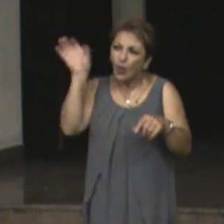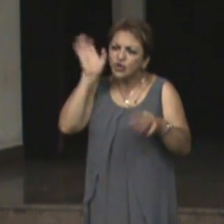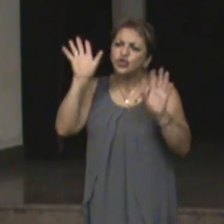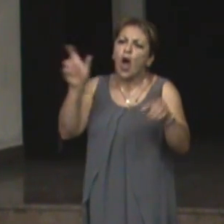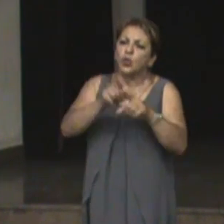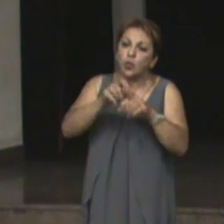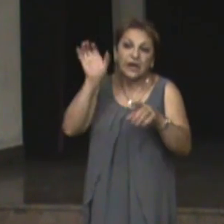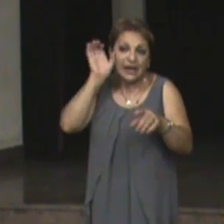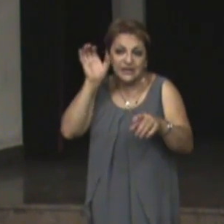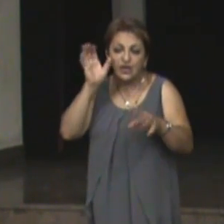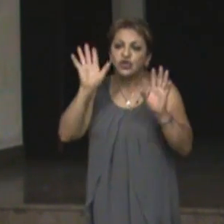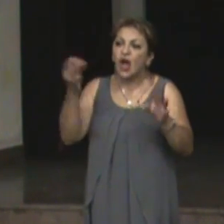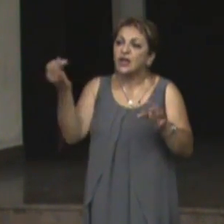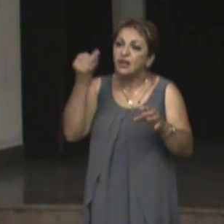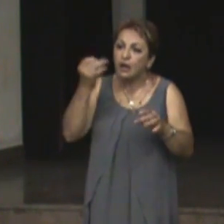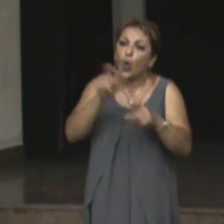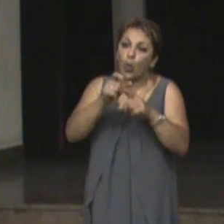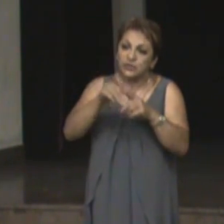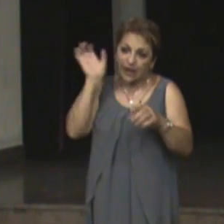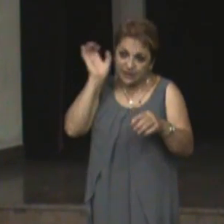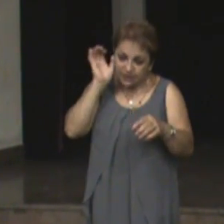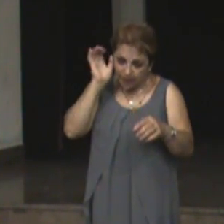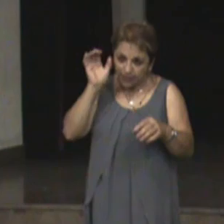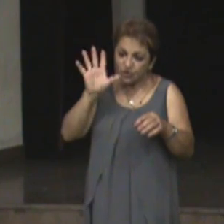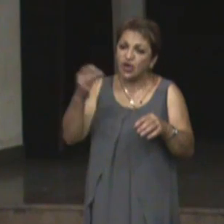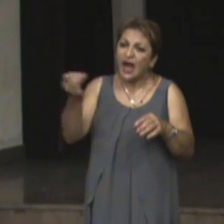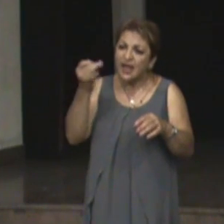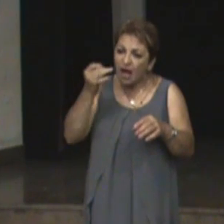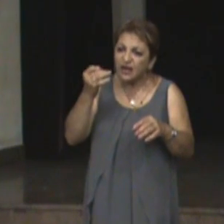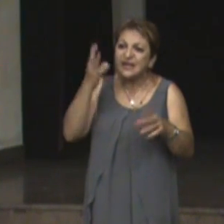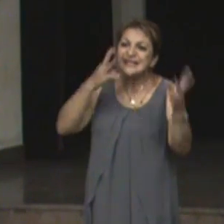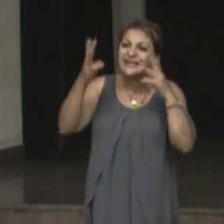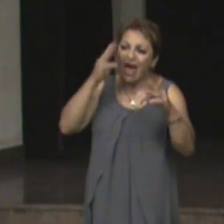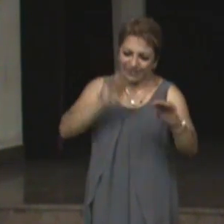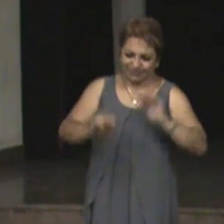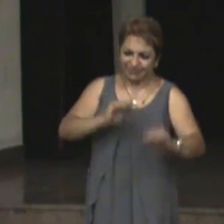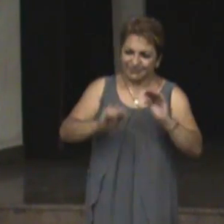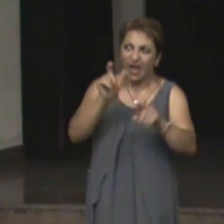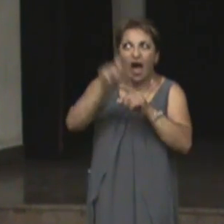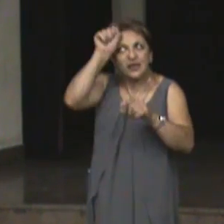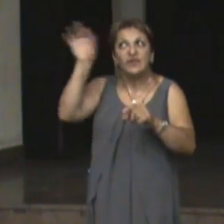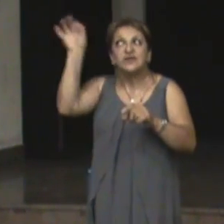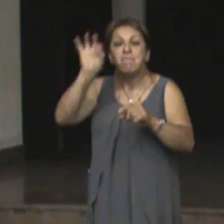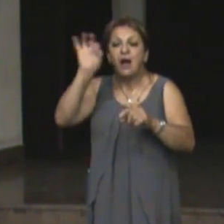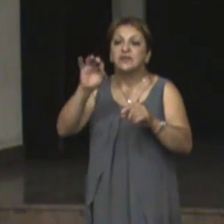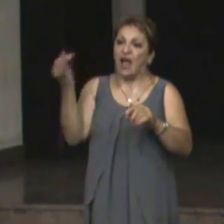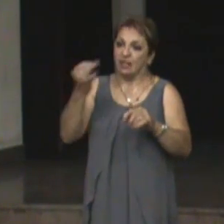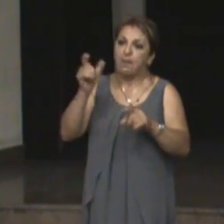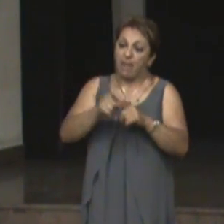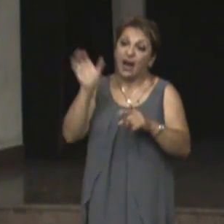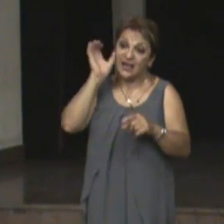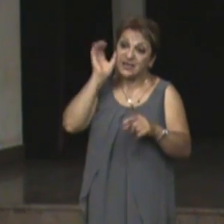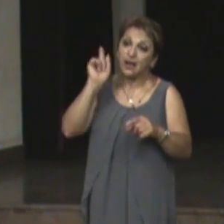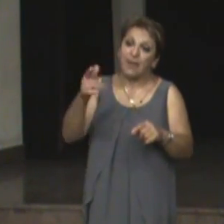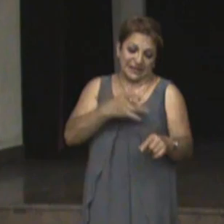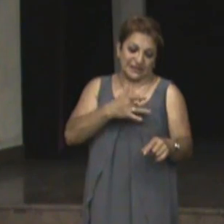կարող եք շատ գեղեցիկ դարձվածներ, կարող ենք շատ գեղեցիկ ձևակերպումներ լսել Աստծո խոսքի վերաբերյալ, բայց կարող ենք